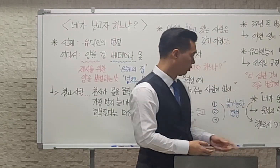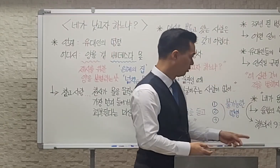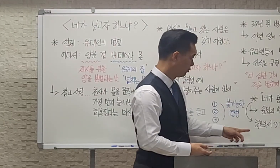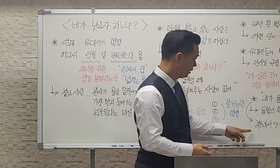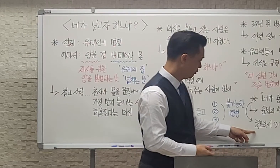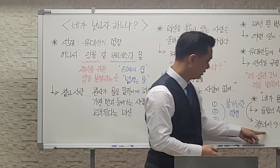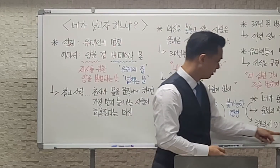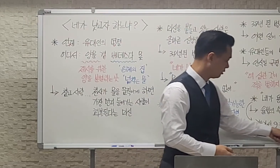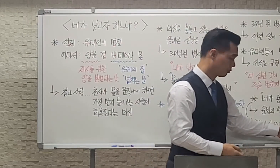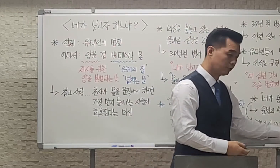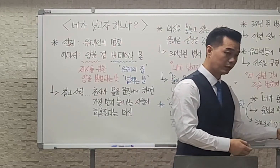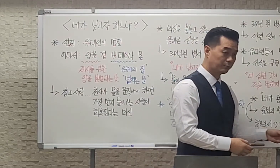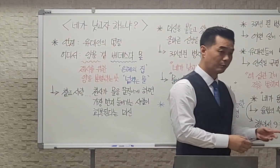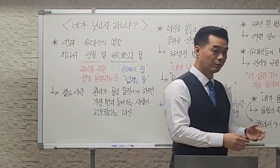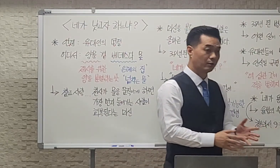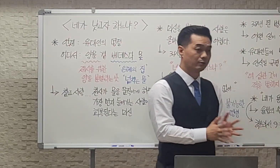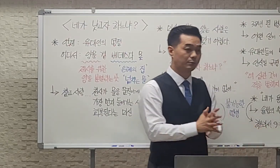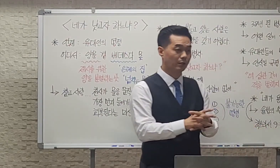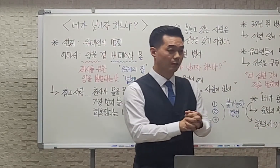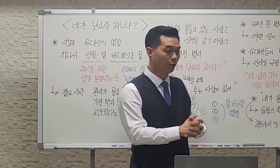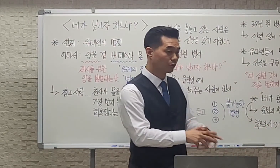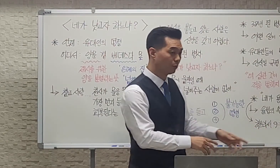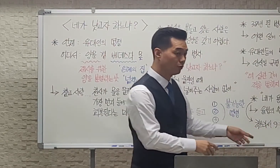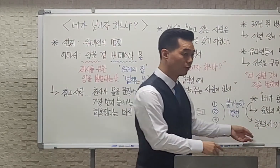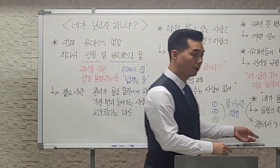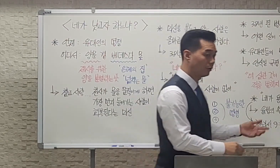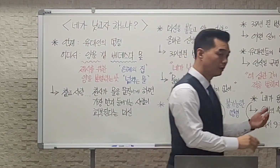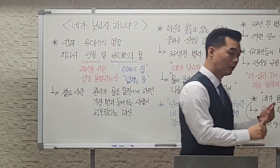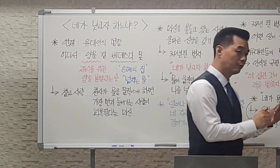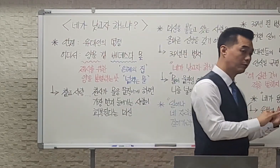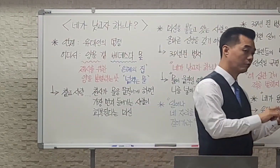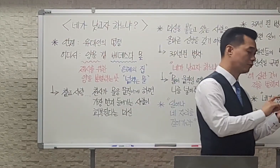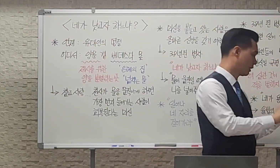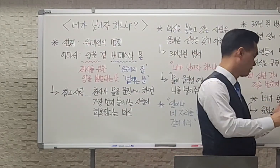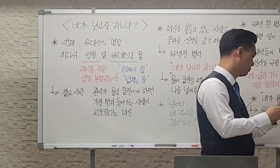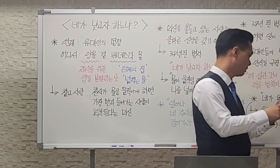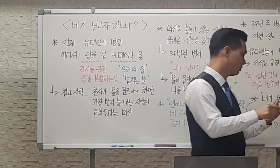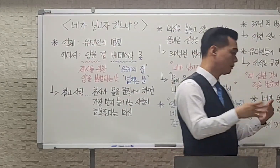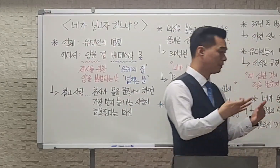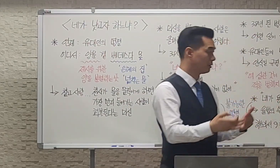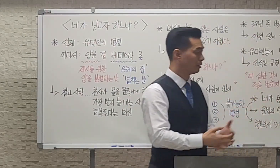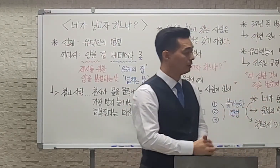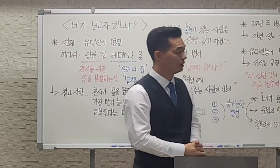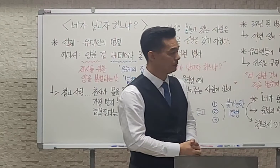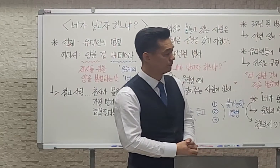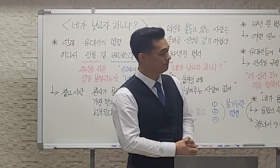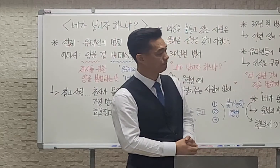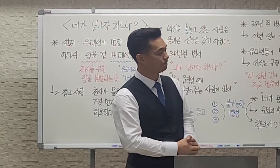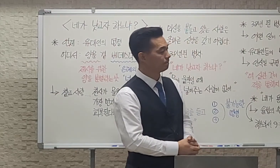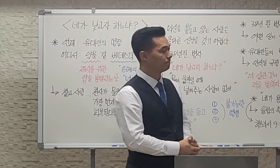요거 히브리서 9장 13절 집사님 요거 좀 보여주세요. 히브리서 9장 13절 14절